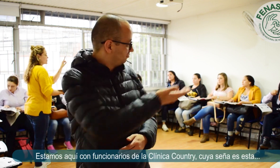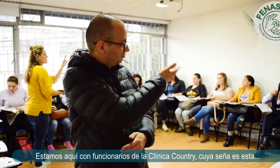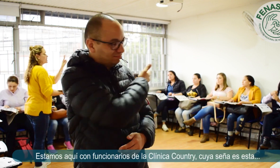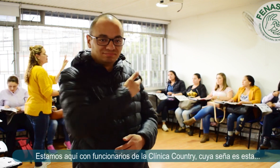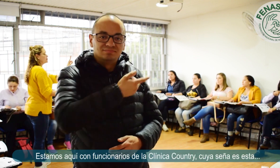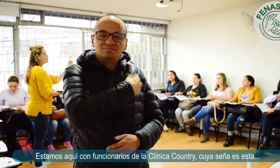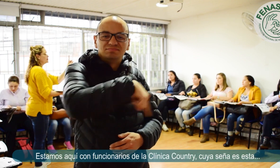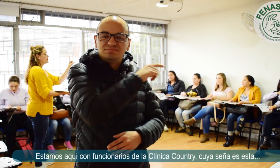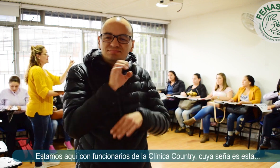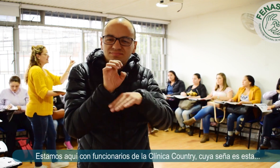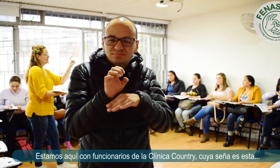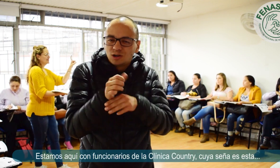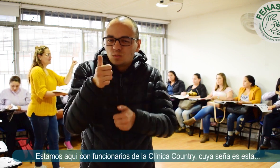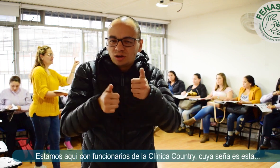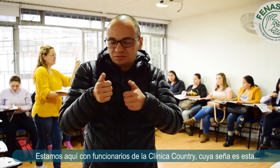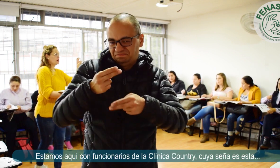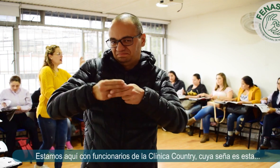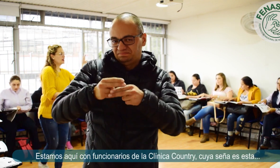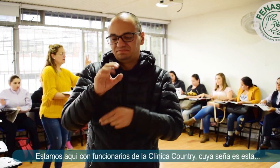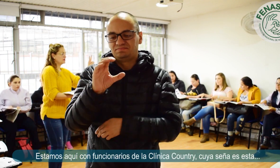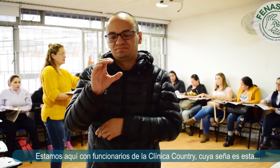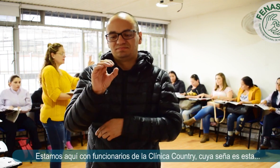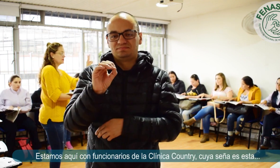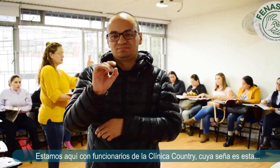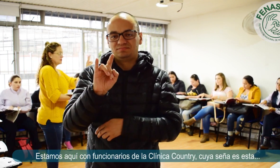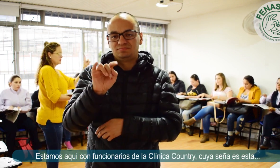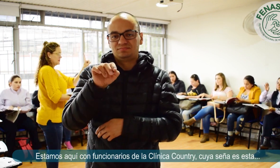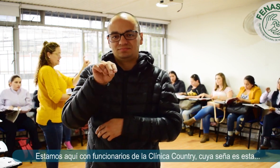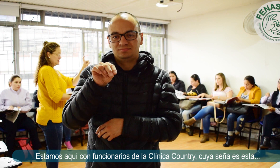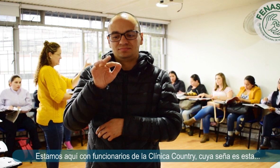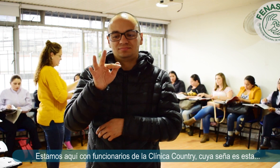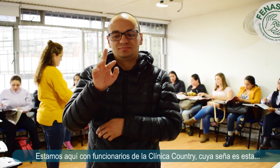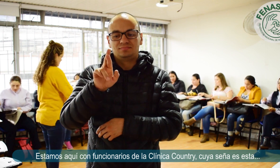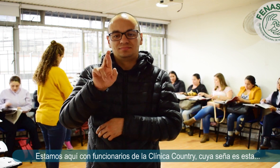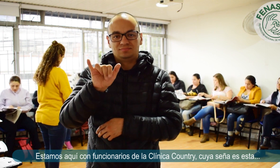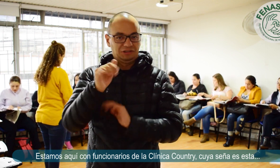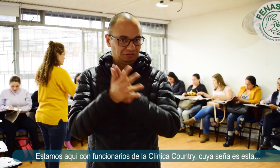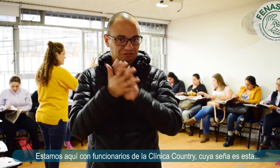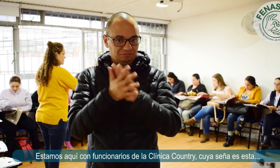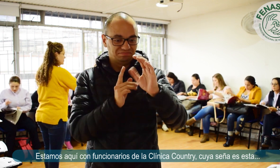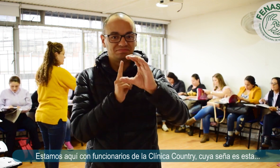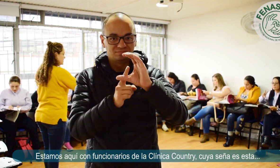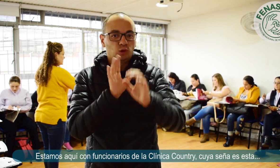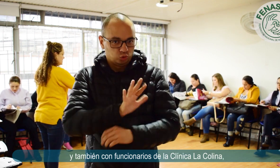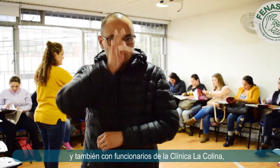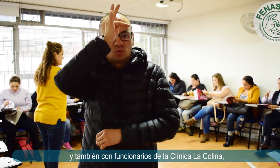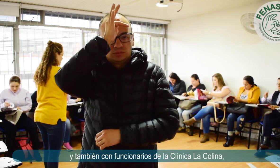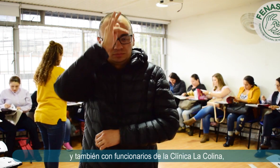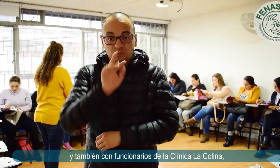Estamos aquí con funcionarios de la clínica Country, cuya seña es esta, y también con